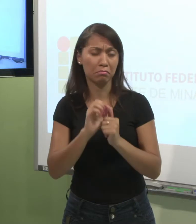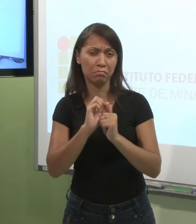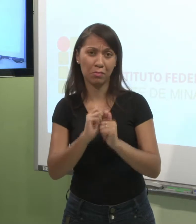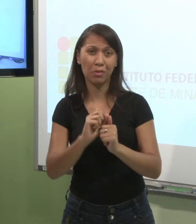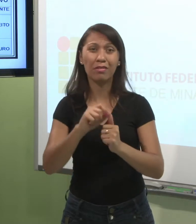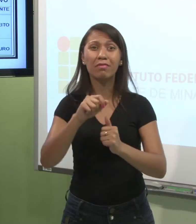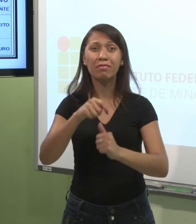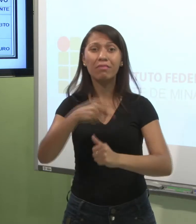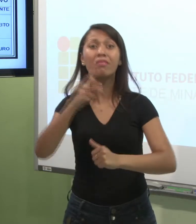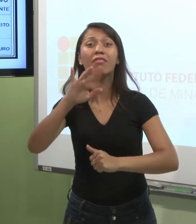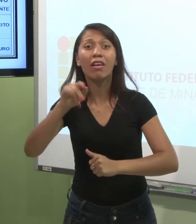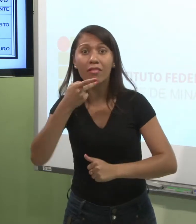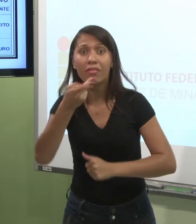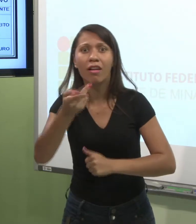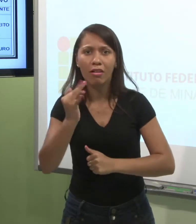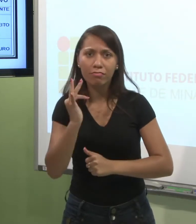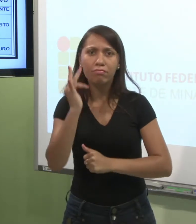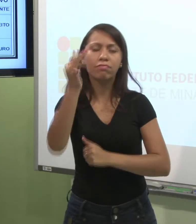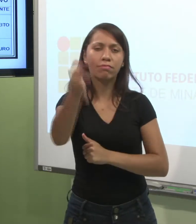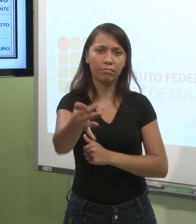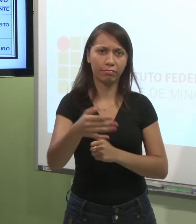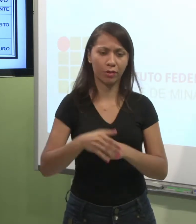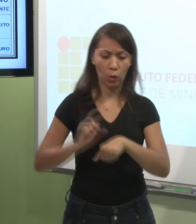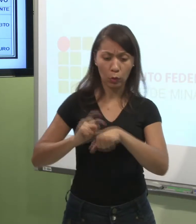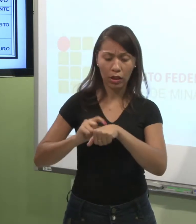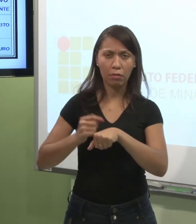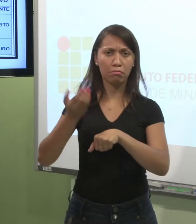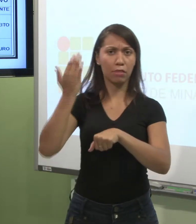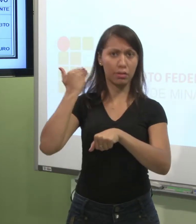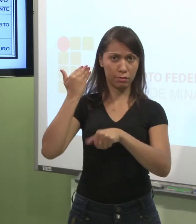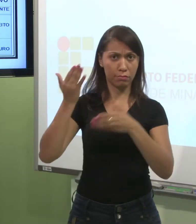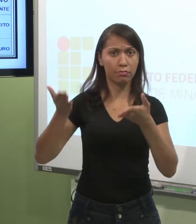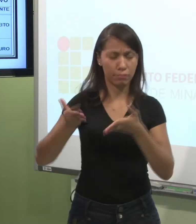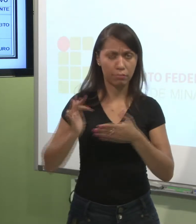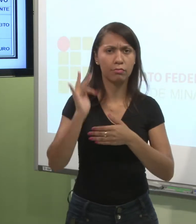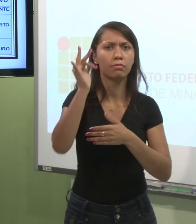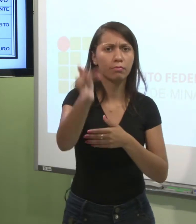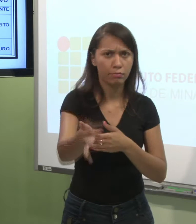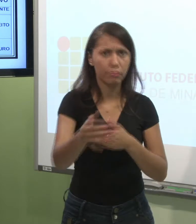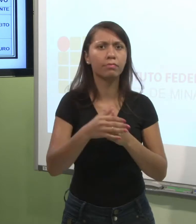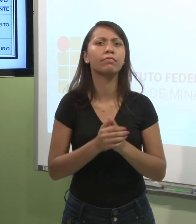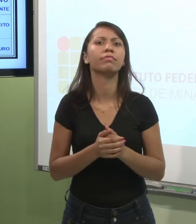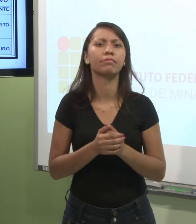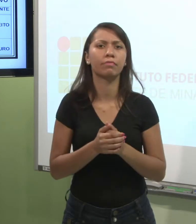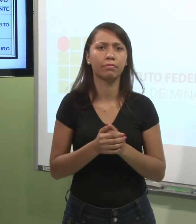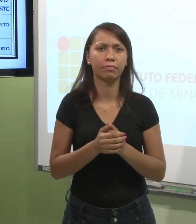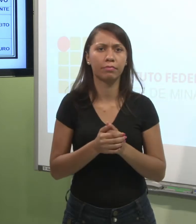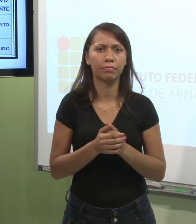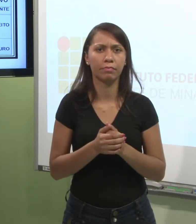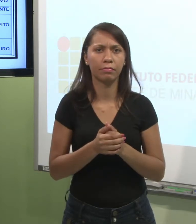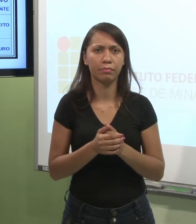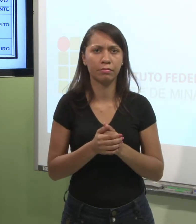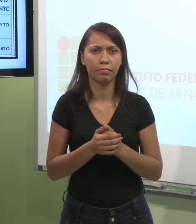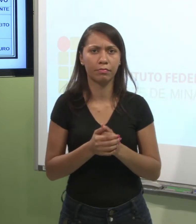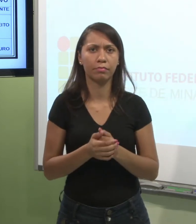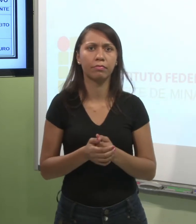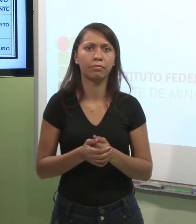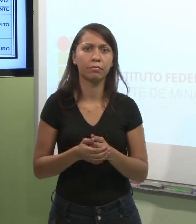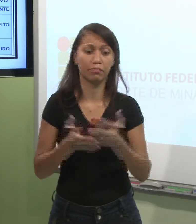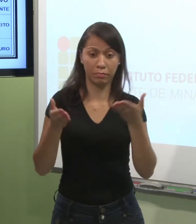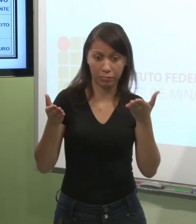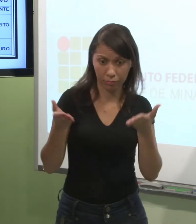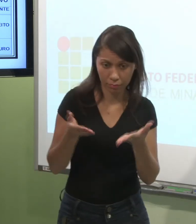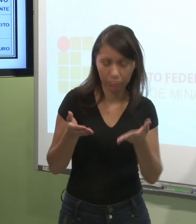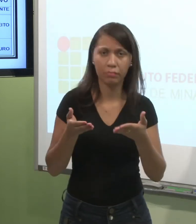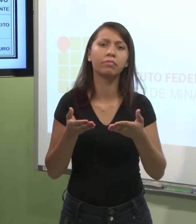se fala. Os tempos verbais. No indicativo temos o presente, o